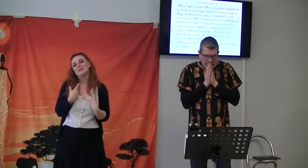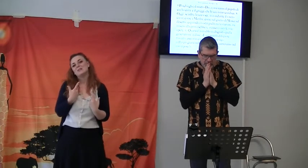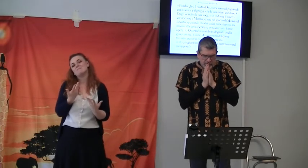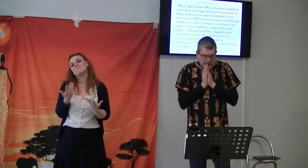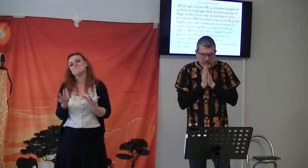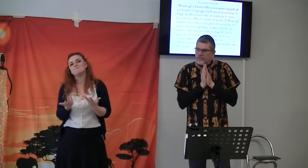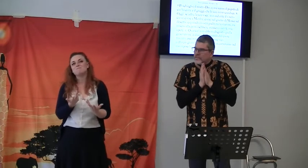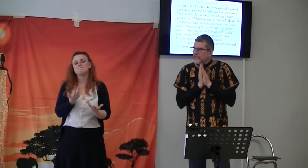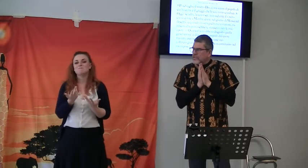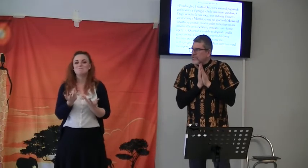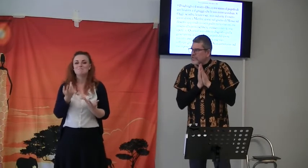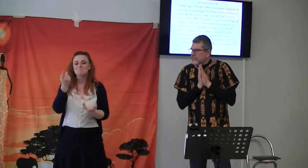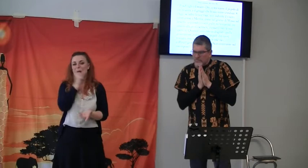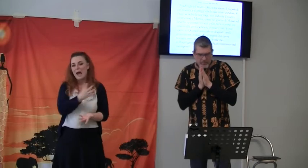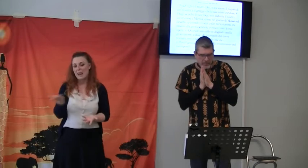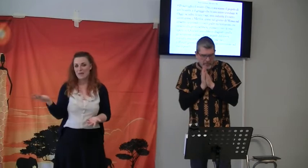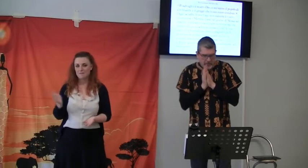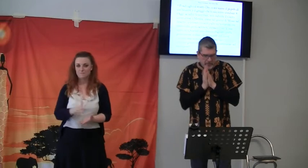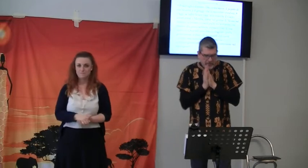Dio dice a un certo punto, versetto 10,